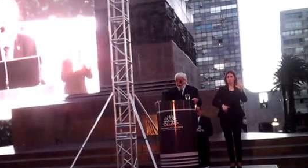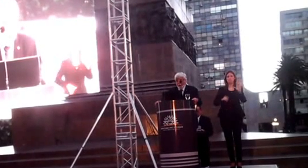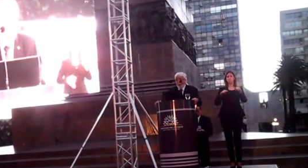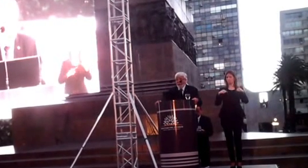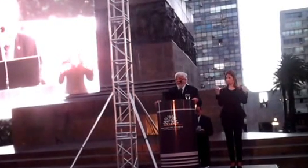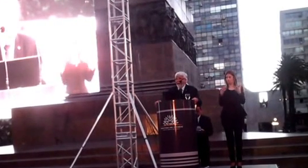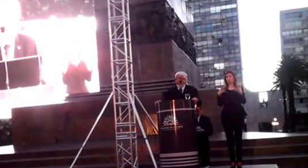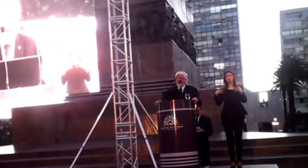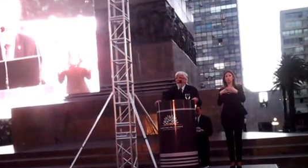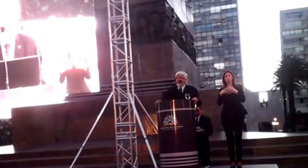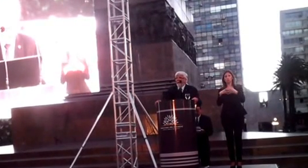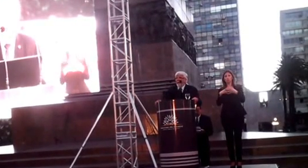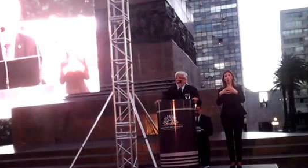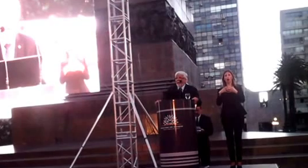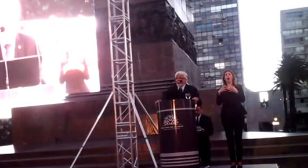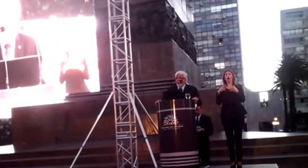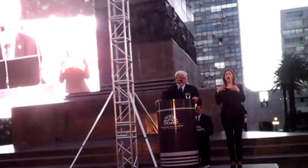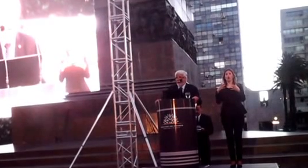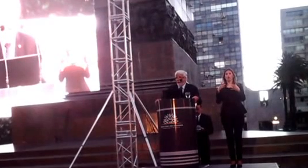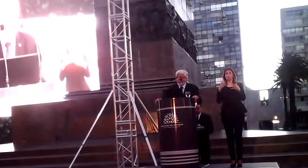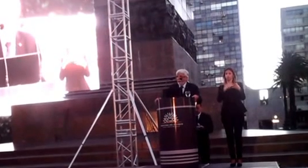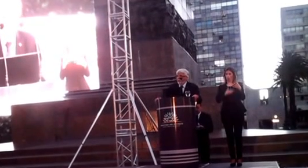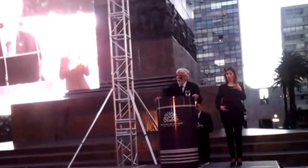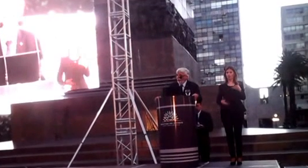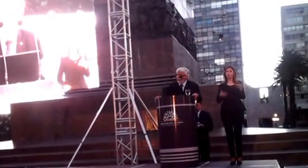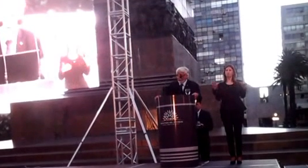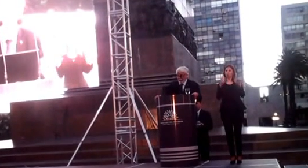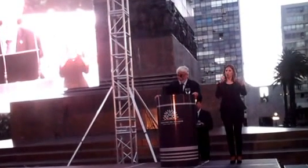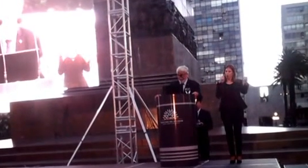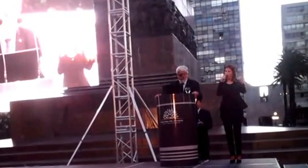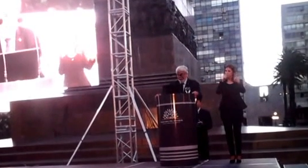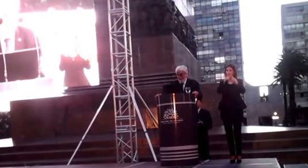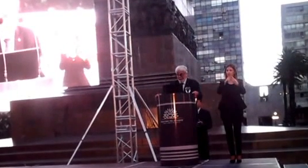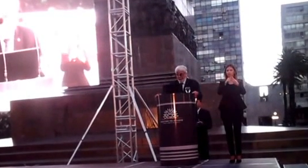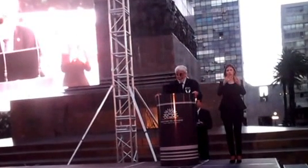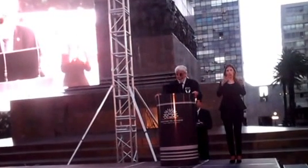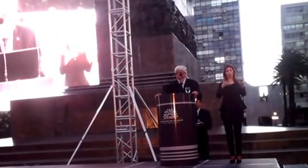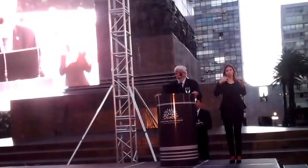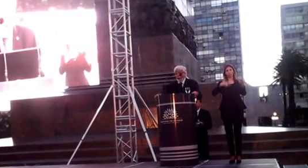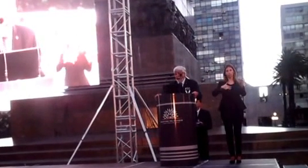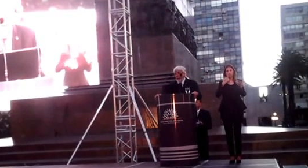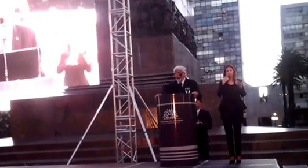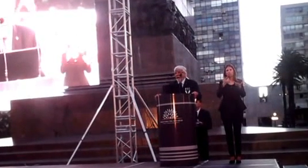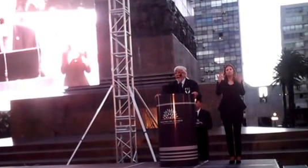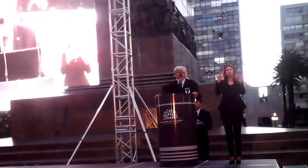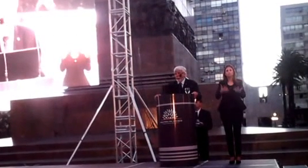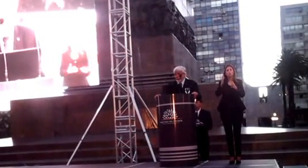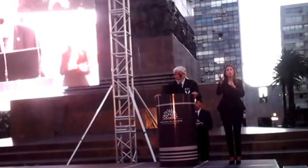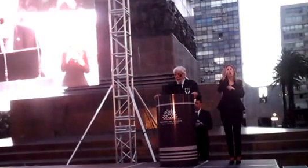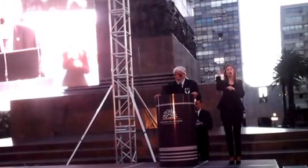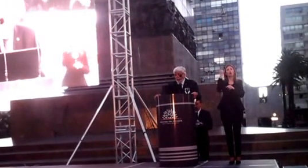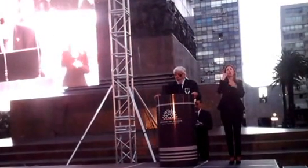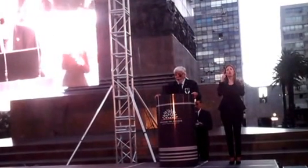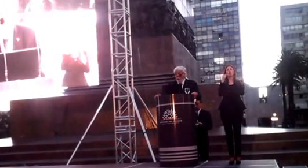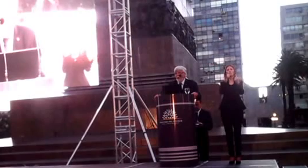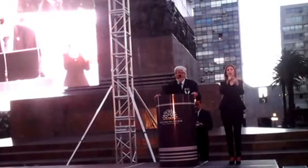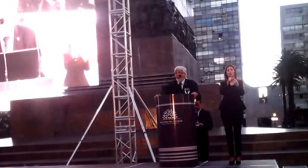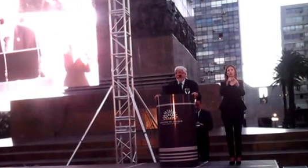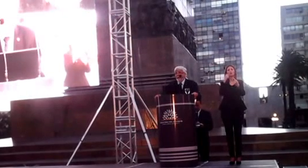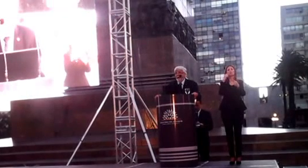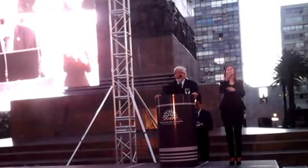propuso una meta ambiciosa, muy ambiciosa, que es lograr ese objetivo con